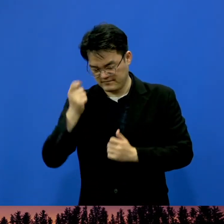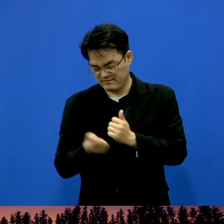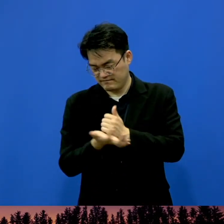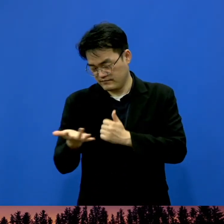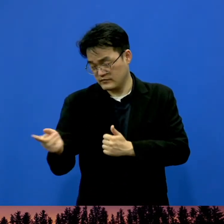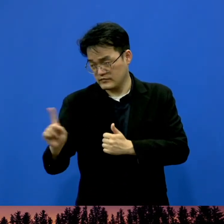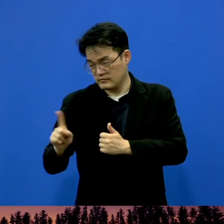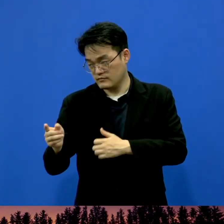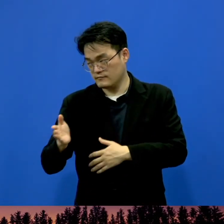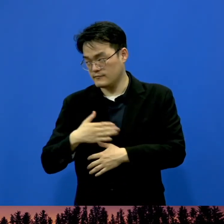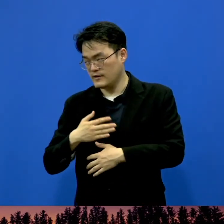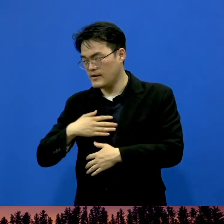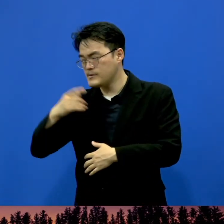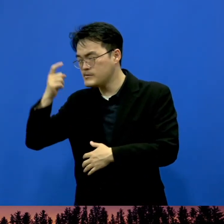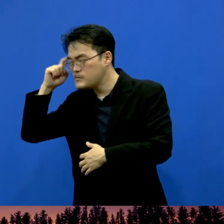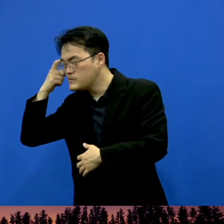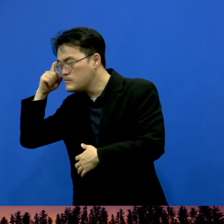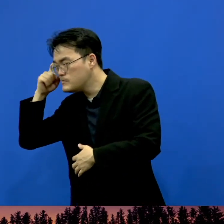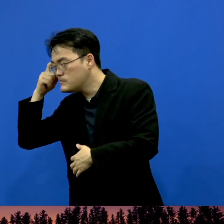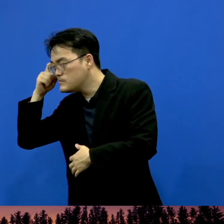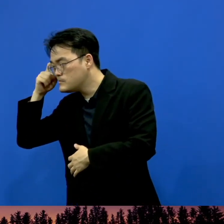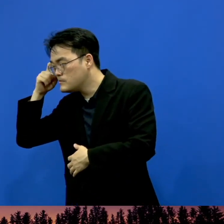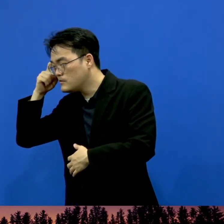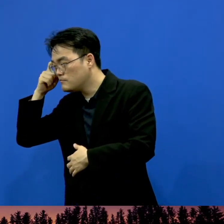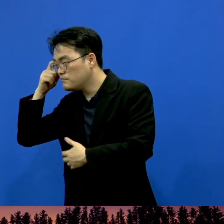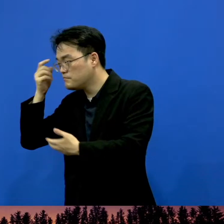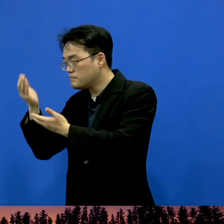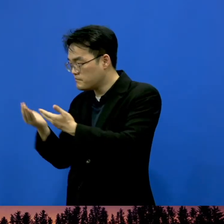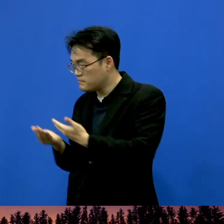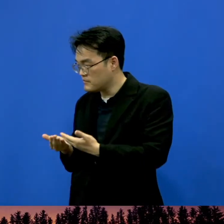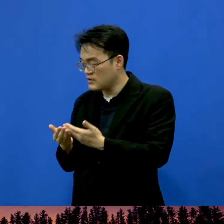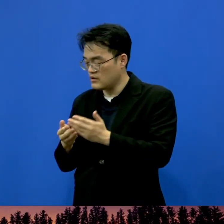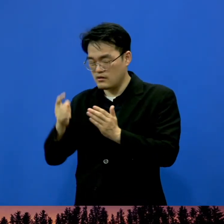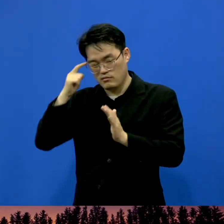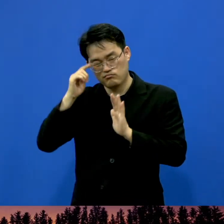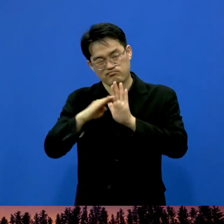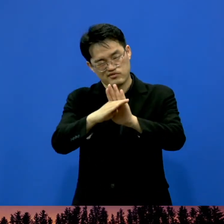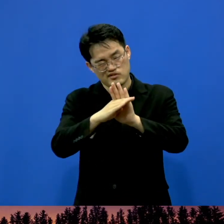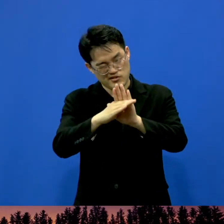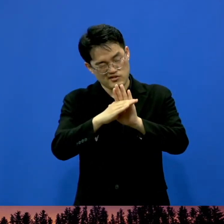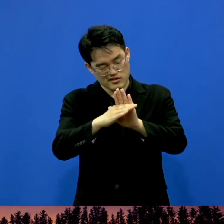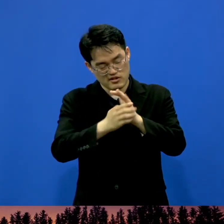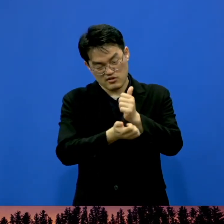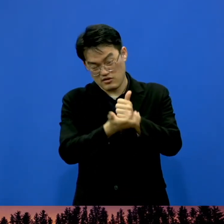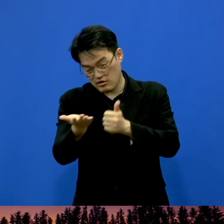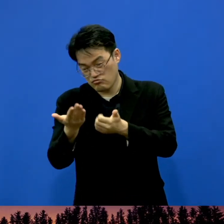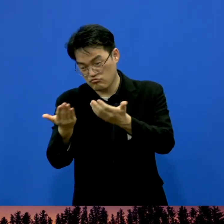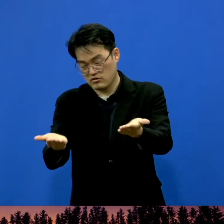인풋이 어떻게, 내 생각 속에 인풋이 어떤 게 들어가요. 부정적인 영향을 주는 것들을 차단해야 되는 거예요.